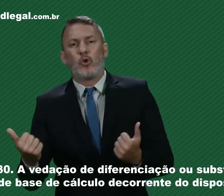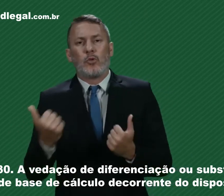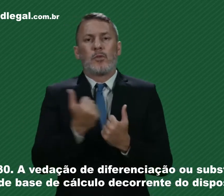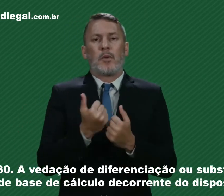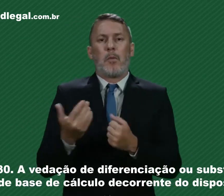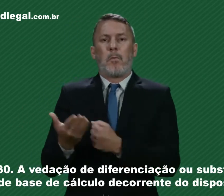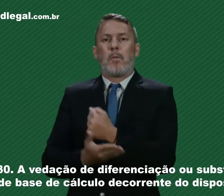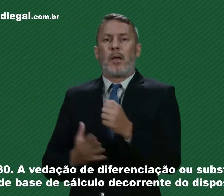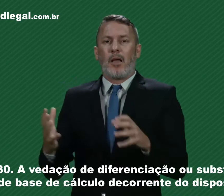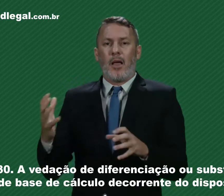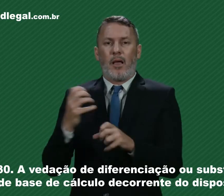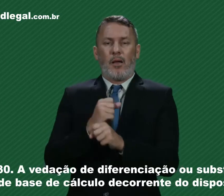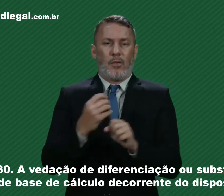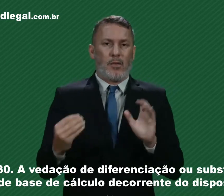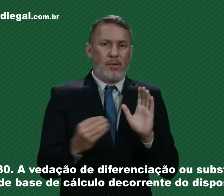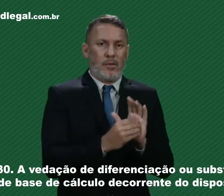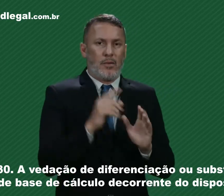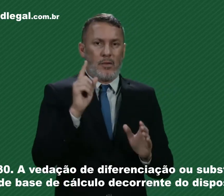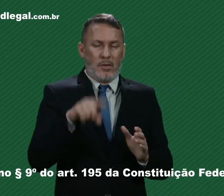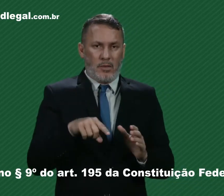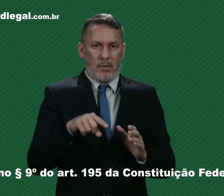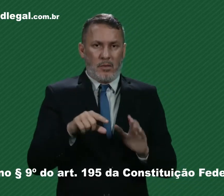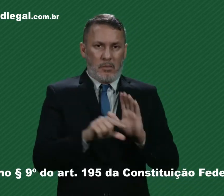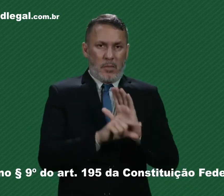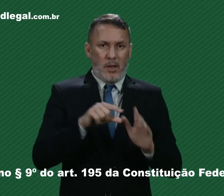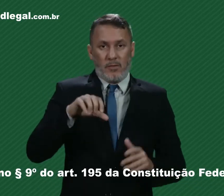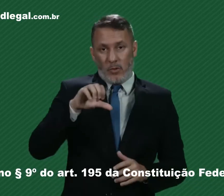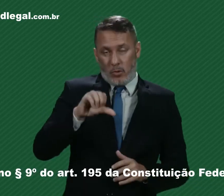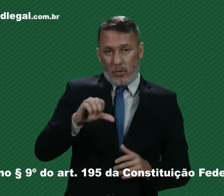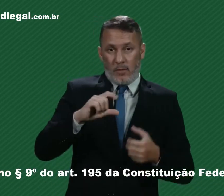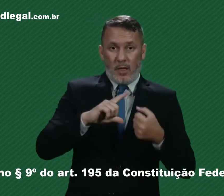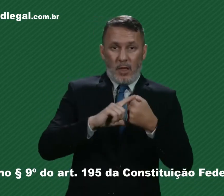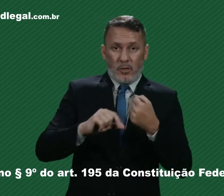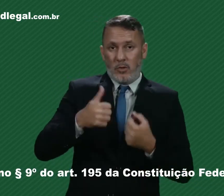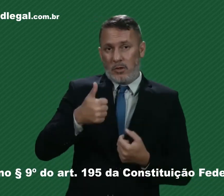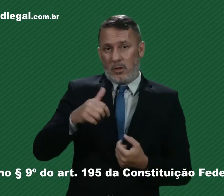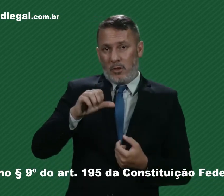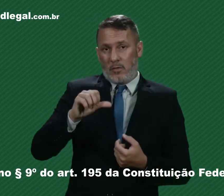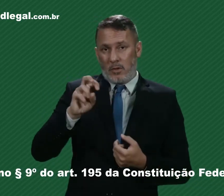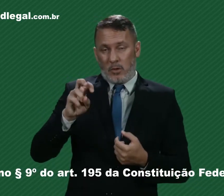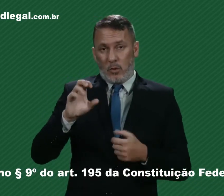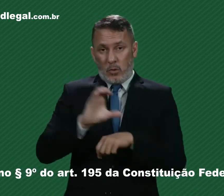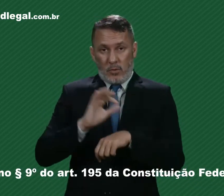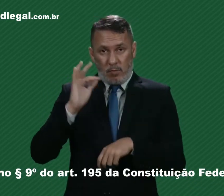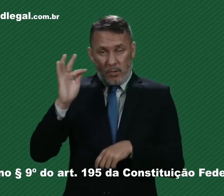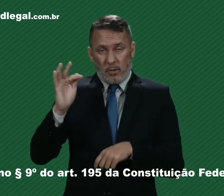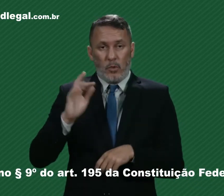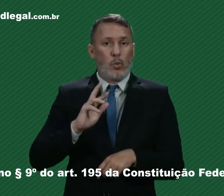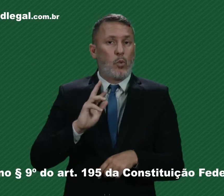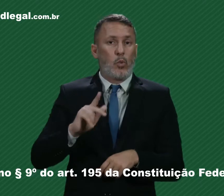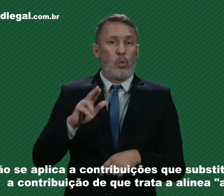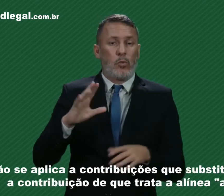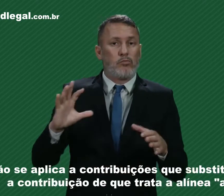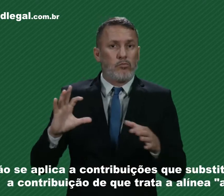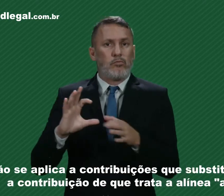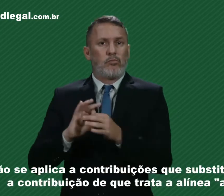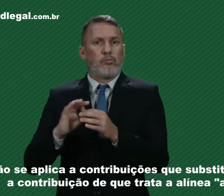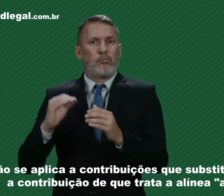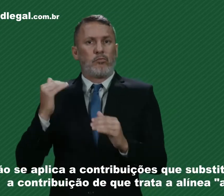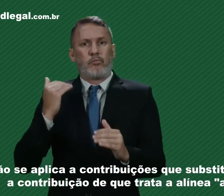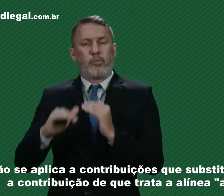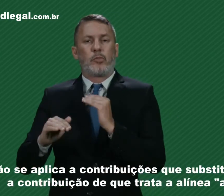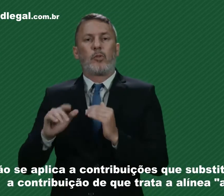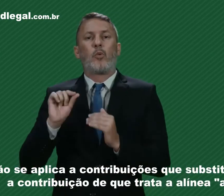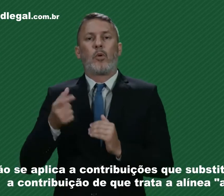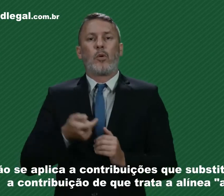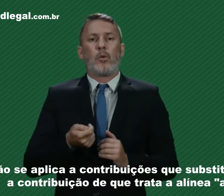substituição de base de cálculo decorrente do disposto no parágrafo 9 do artigo 195 da Constituição Federal não se